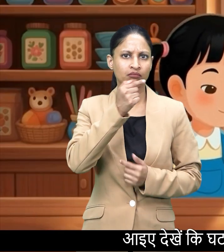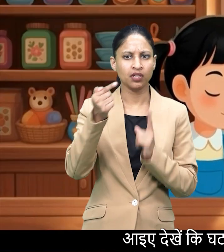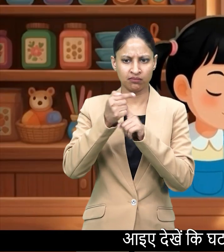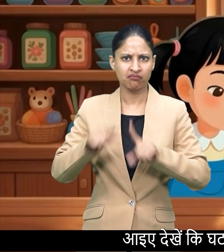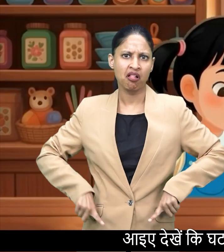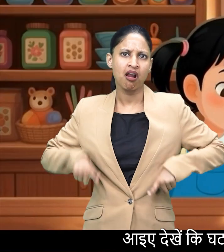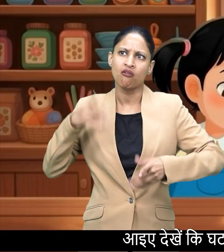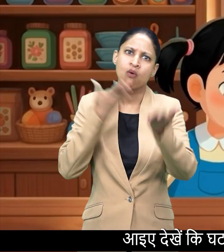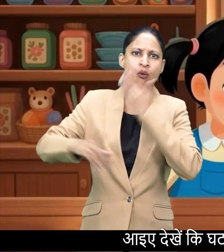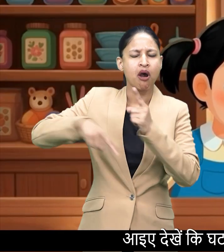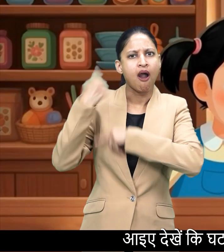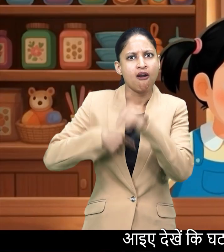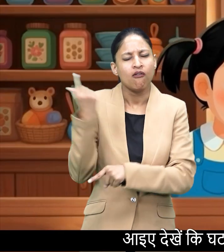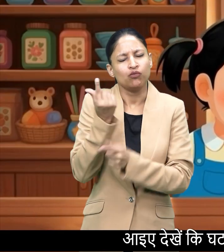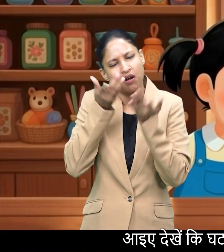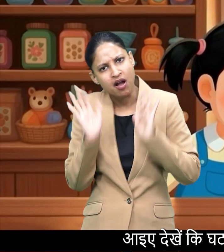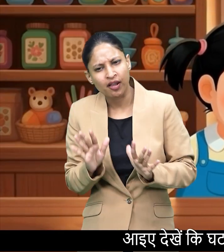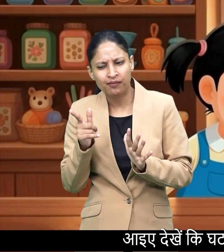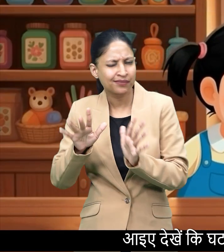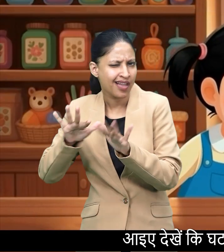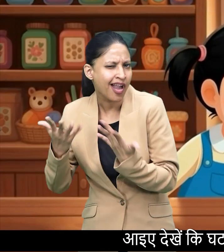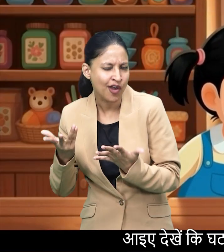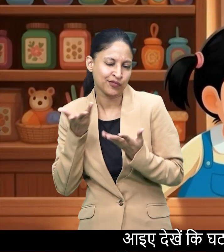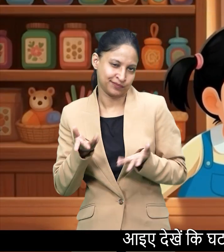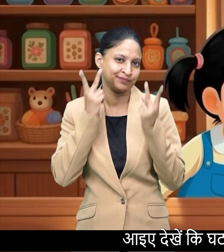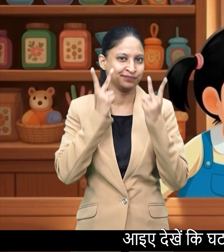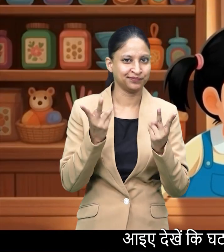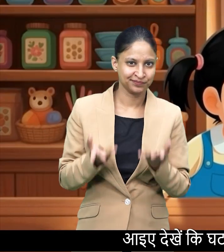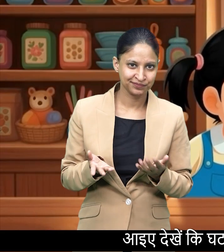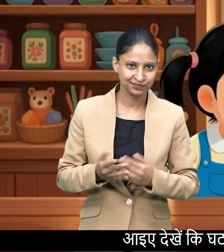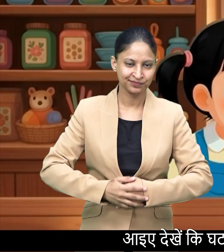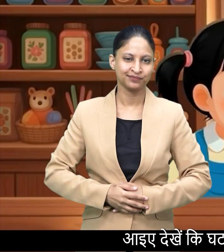आइए देखें कि घटाव रोजमर्रा की जिंदगी में कैसे काम करता है।